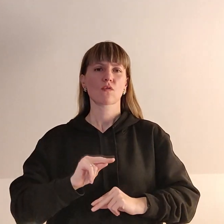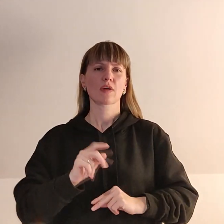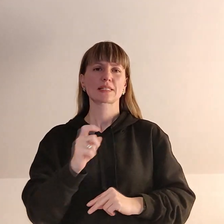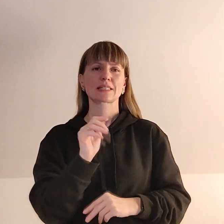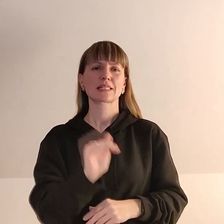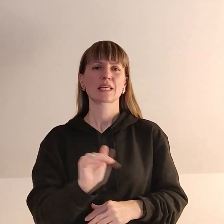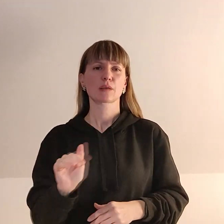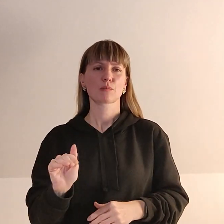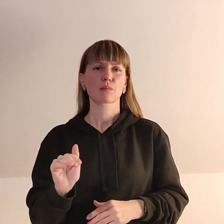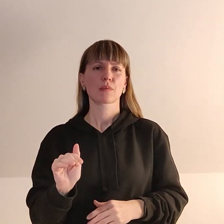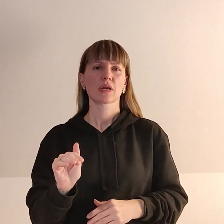дітьми з